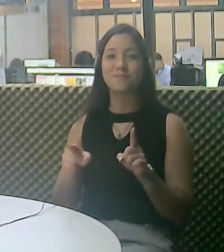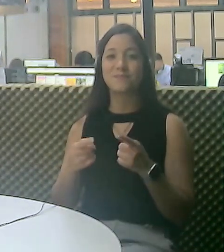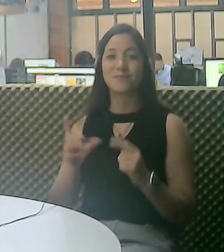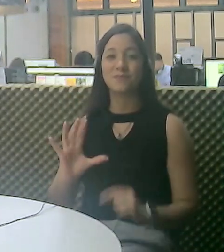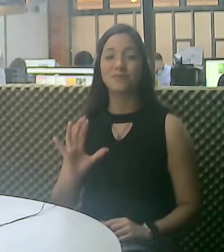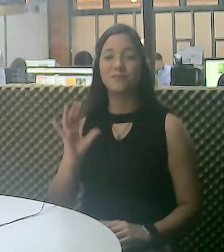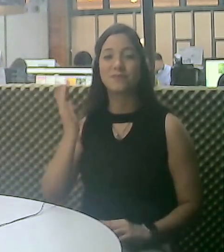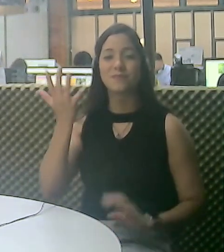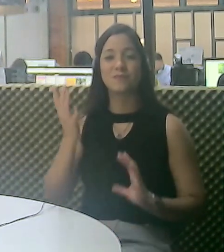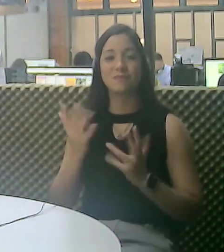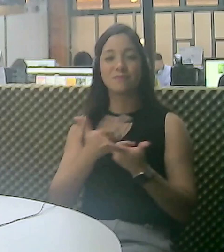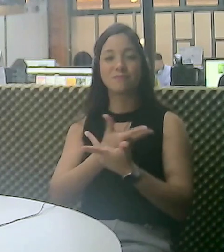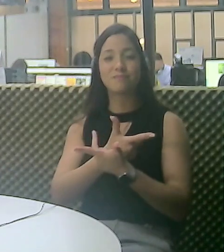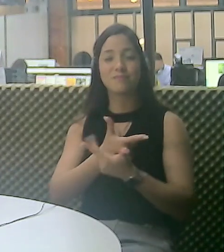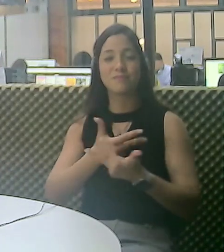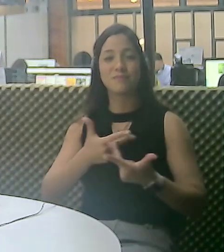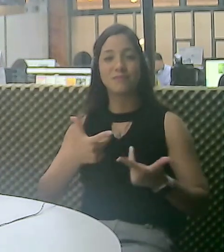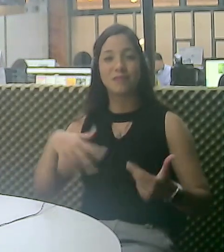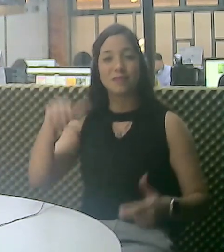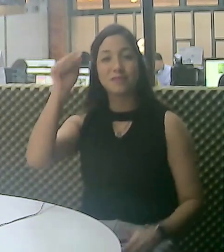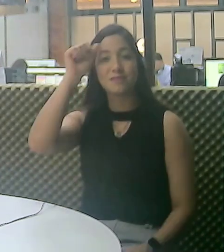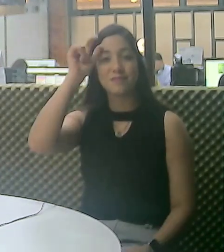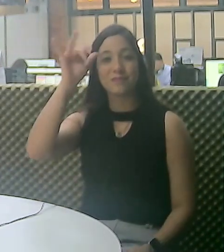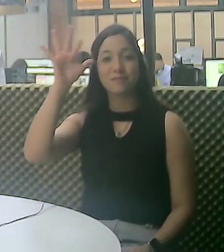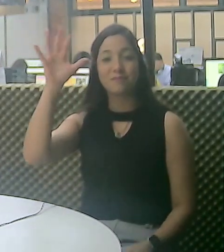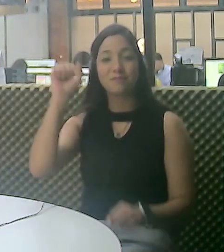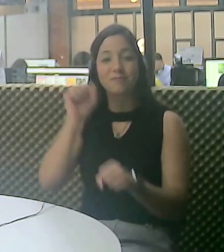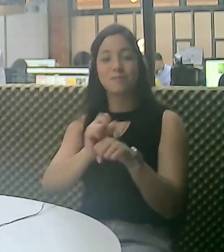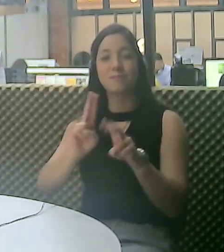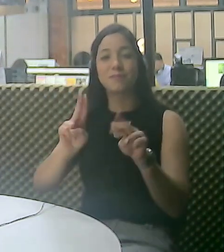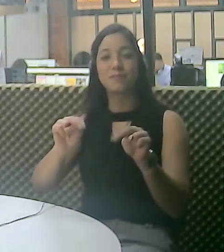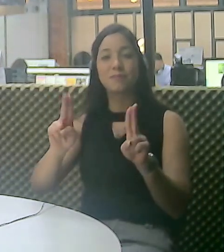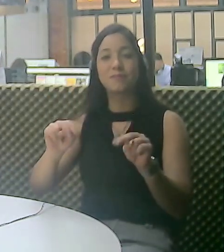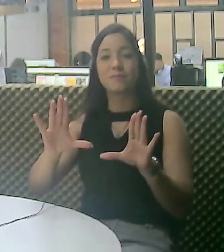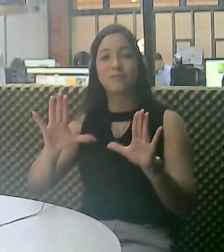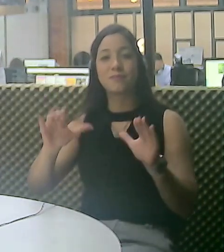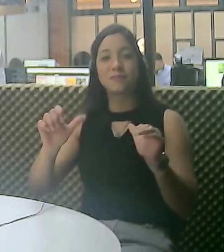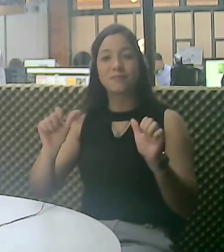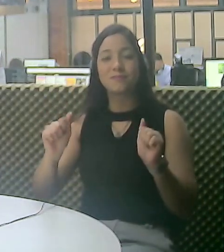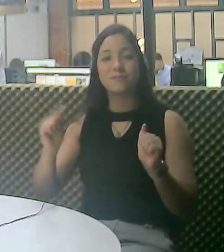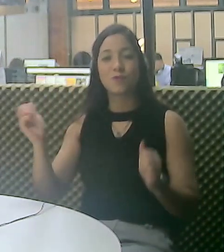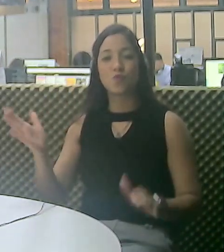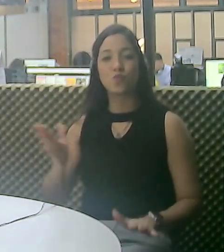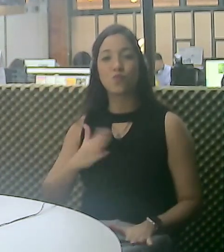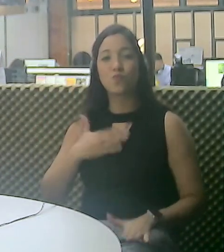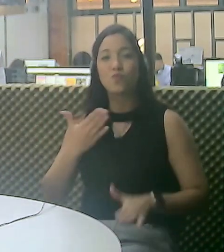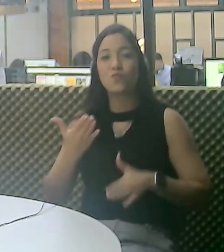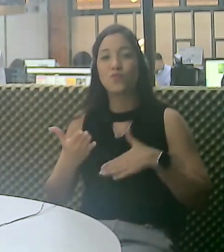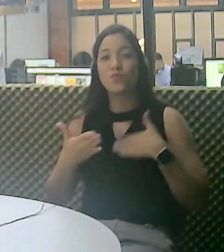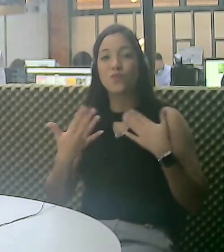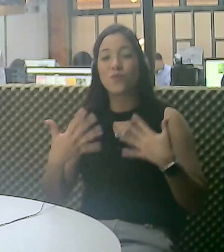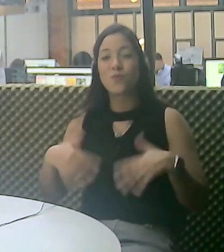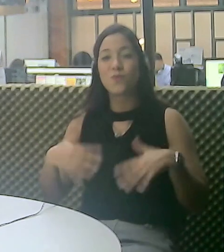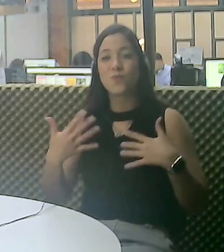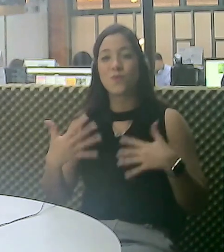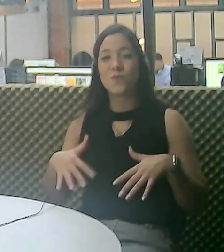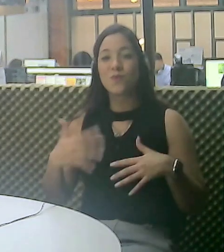Tudo pode acontecer, não pare de sonhar. Você vai